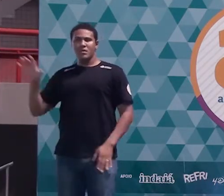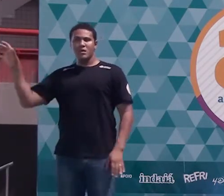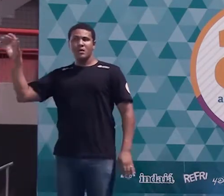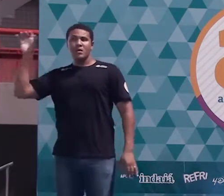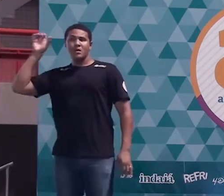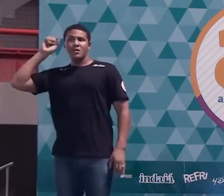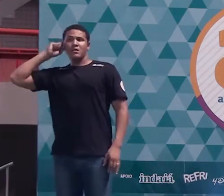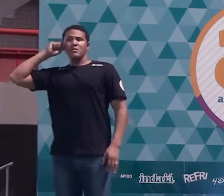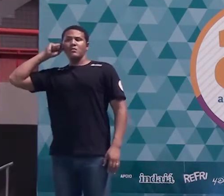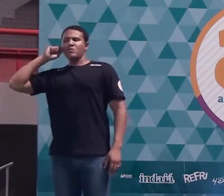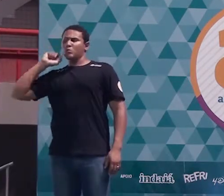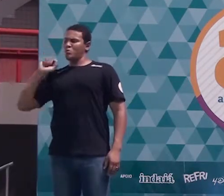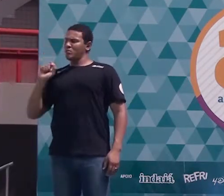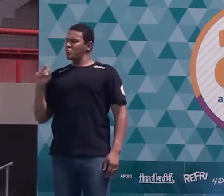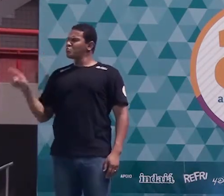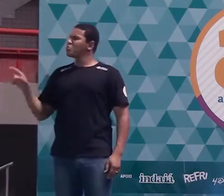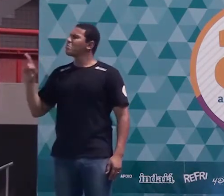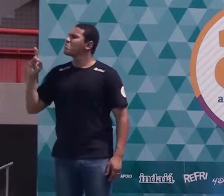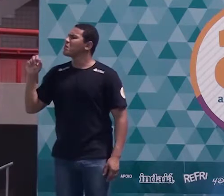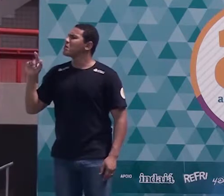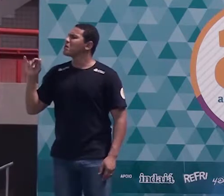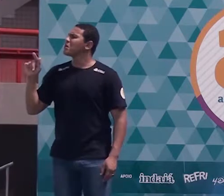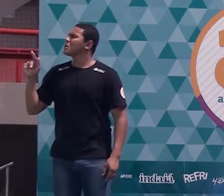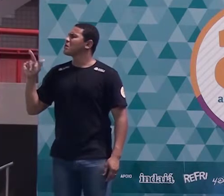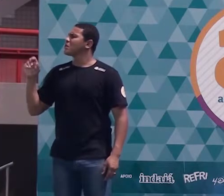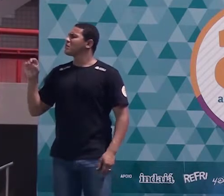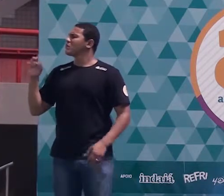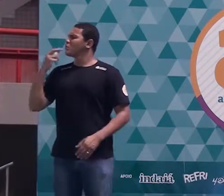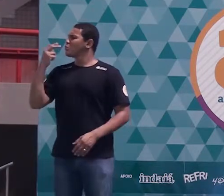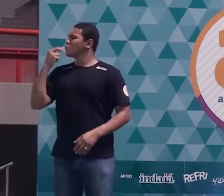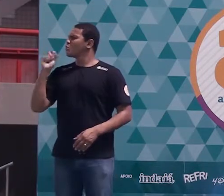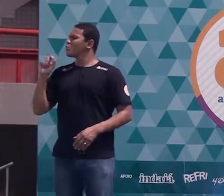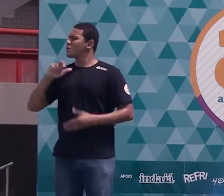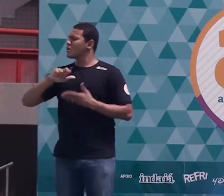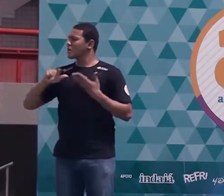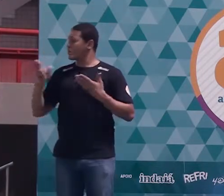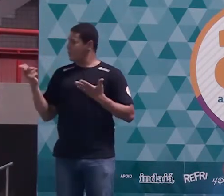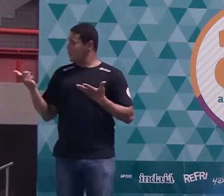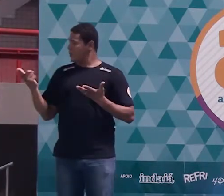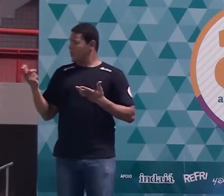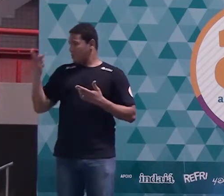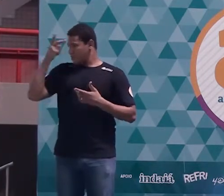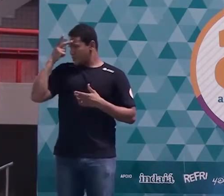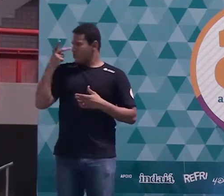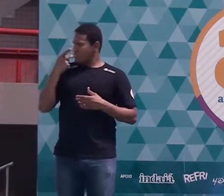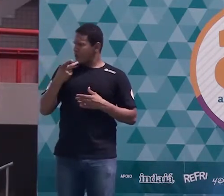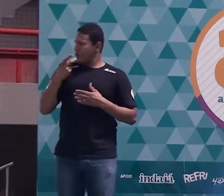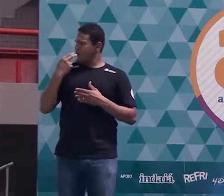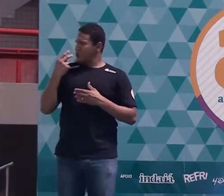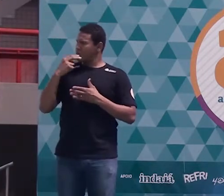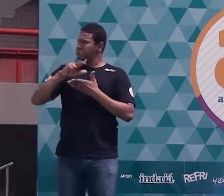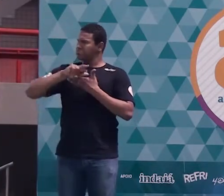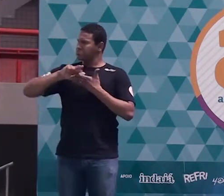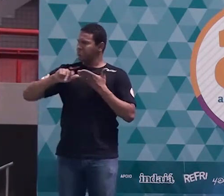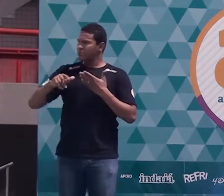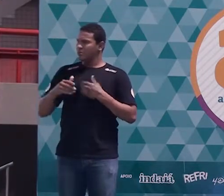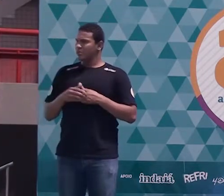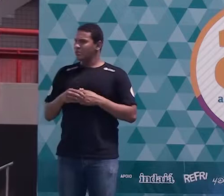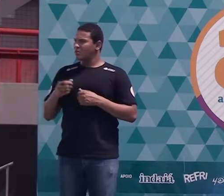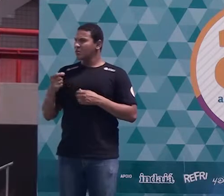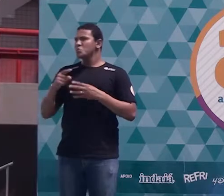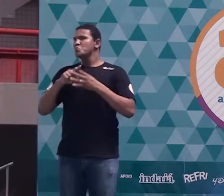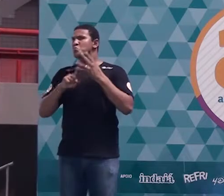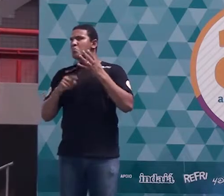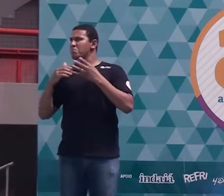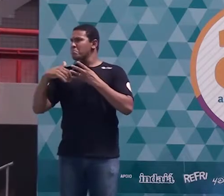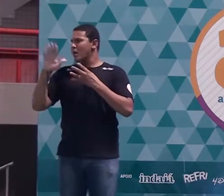era poliglota e perguntou: o que é poliglota? Aí ele disse: é uma pessoa que fala várias línguas. Fala mais de